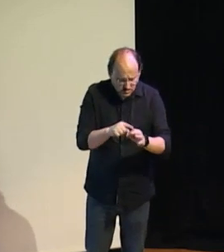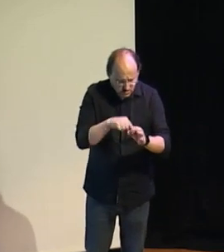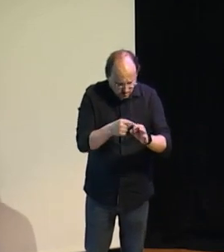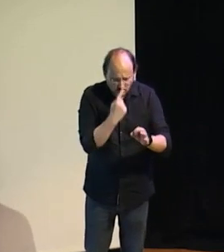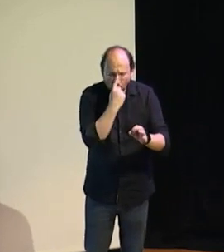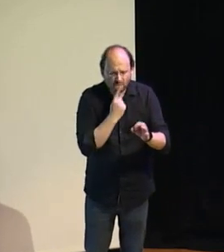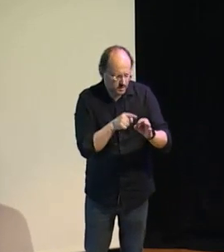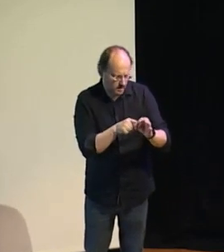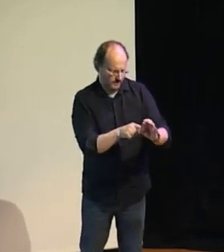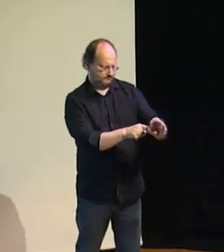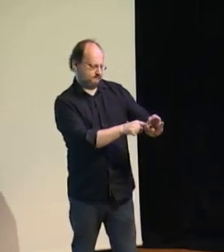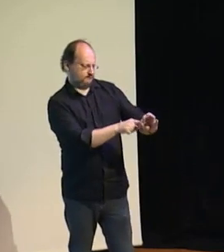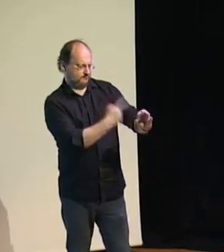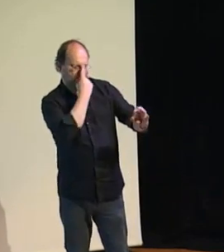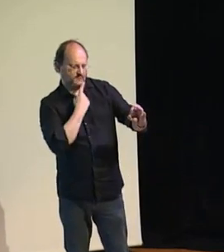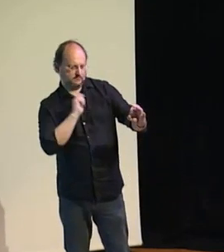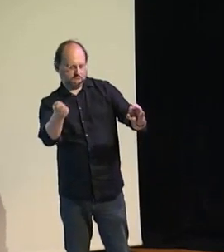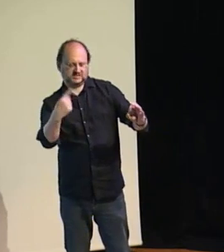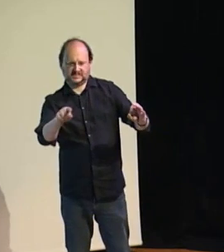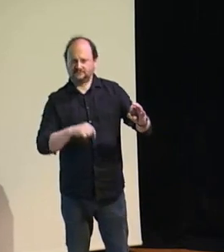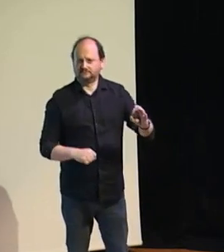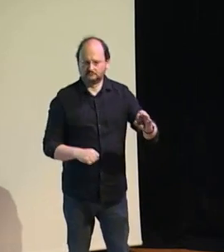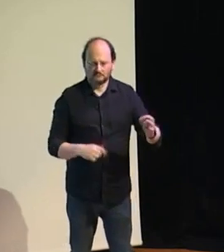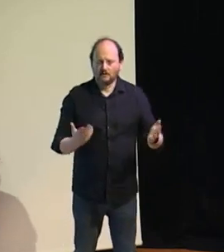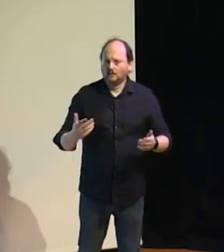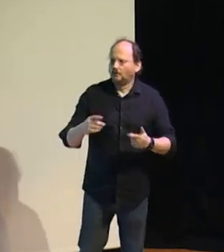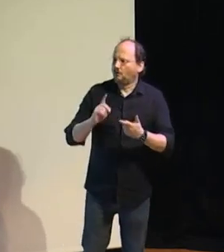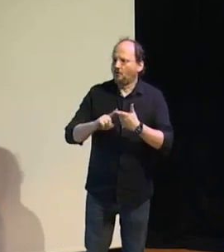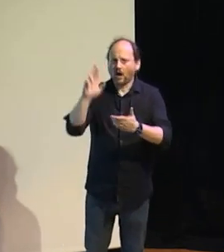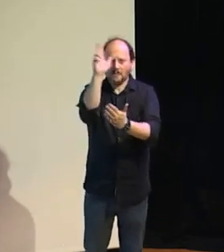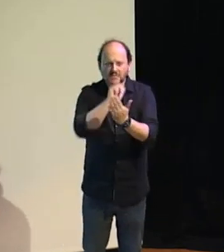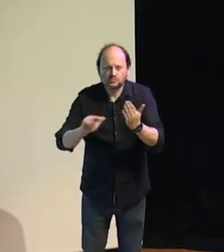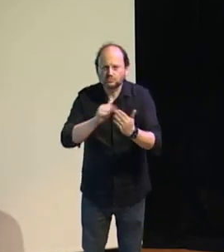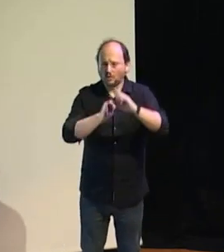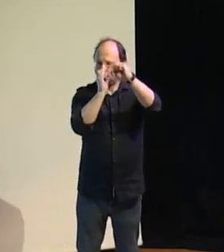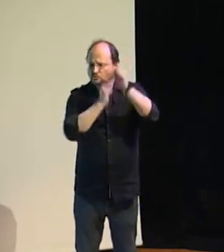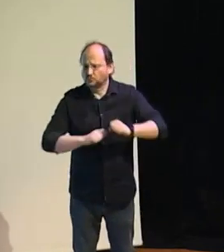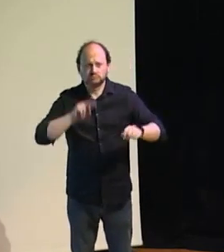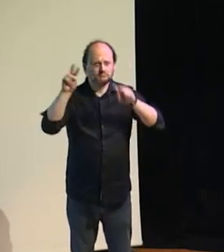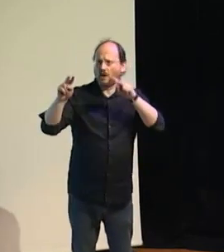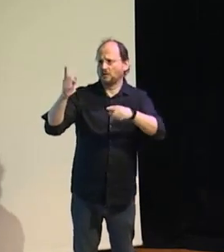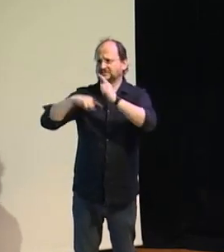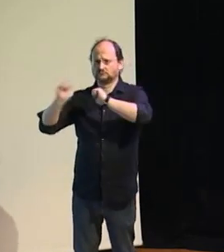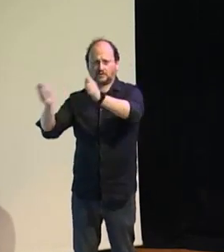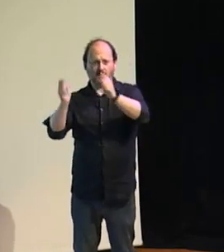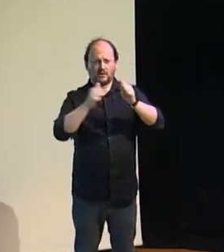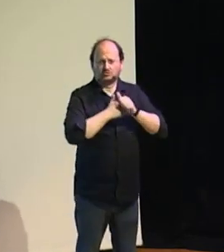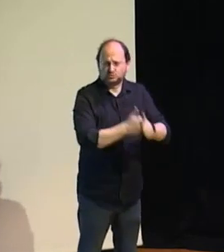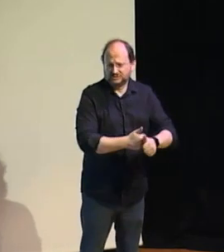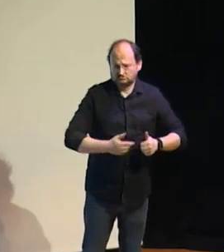Donc ils savaient un petit peu qui était qui sur les profils qui étaient identifiés sur les pièces de monnaie, sur les peintures, les sculptures qu'il y avait